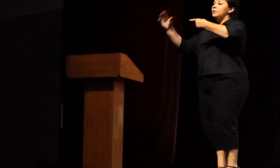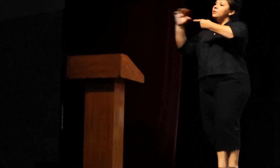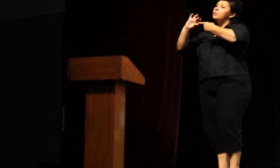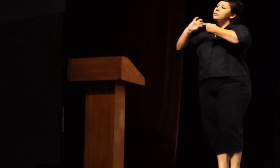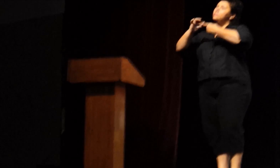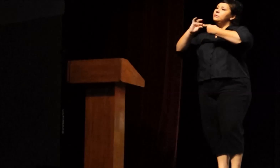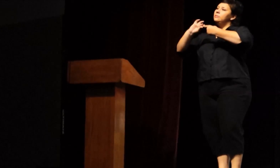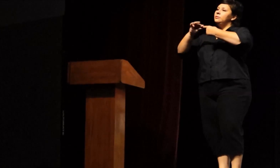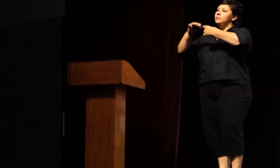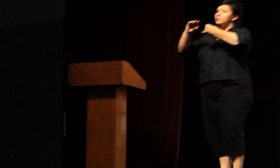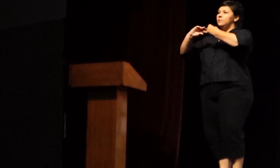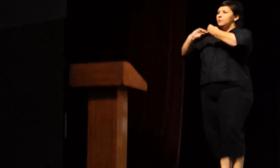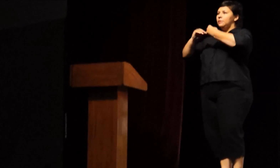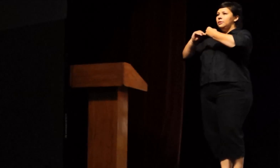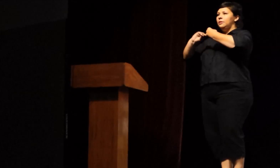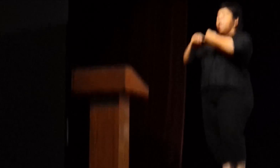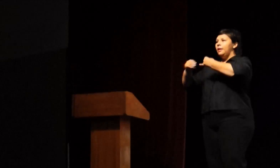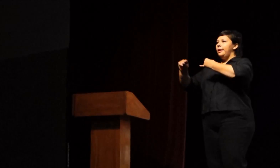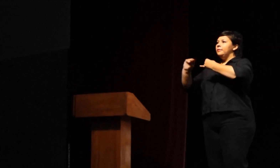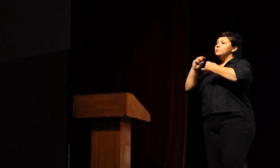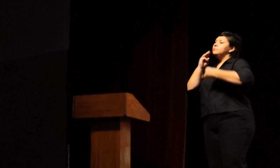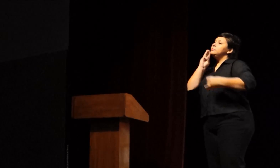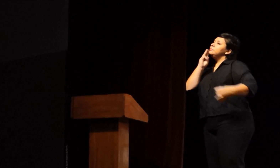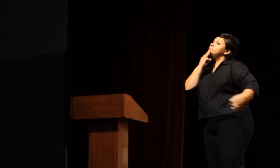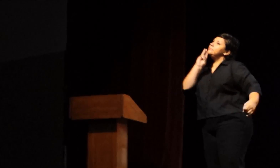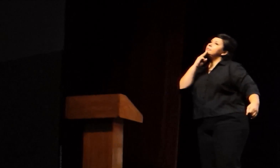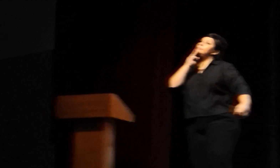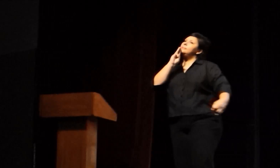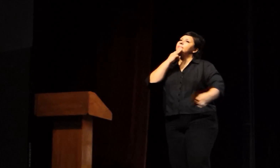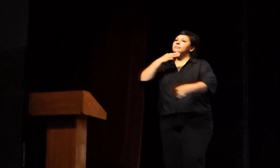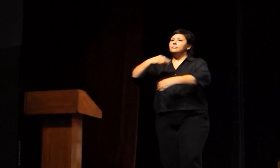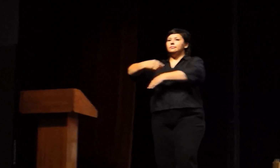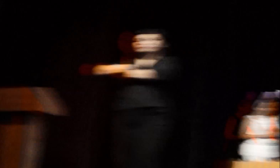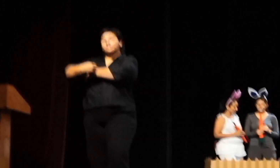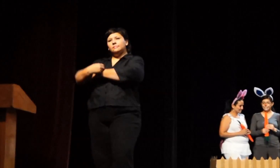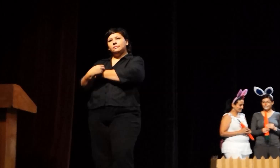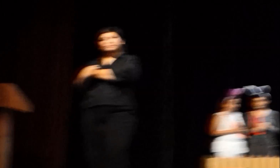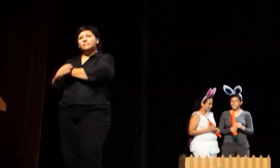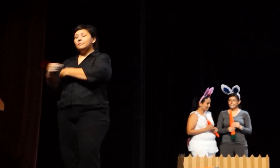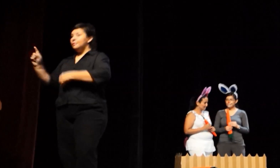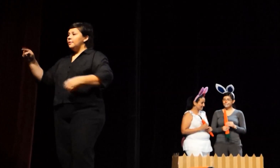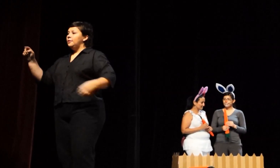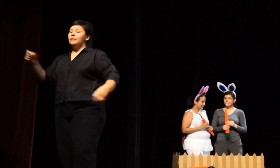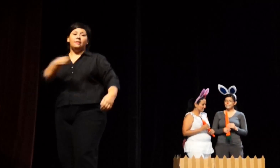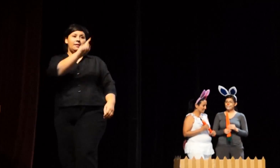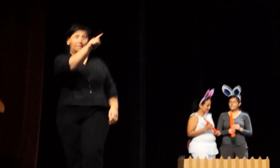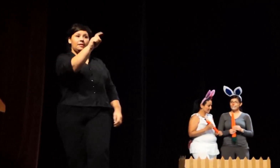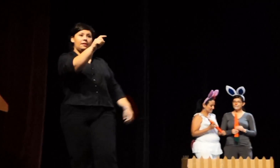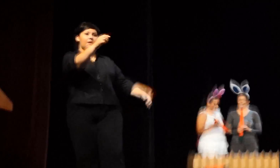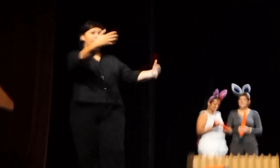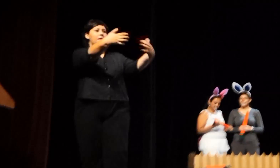Había un granero donde se almacenaba toda clase de semillas como el frijol o el maíz.